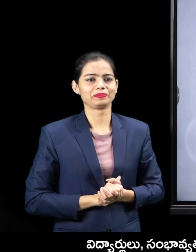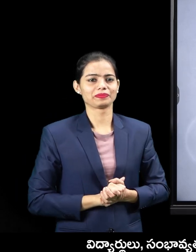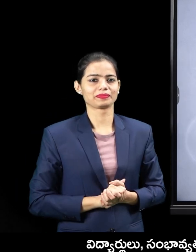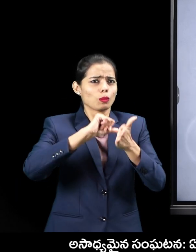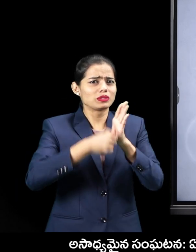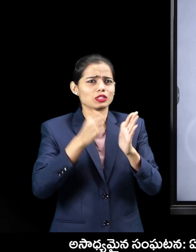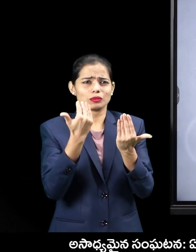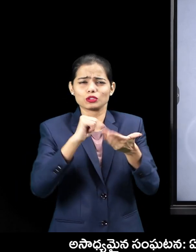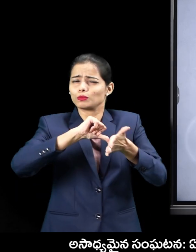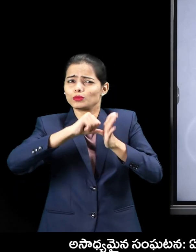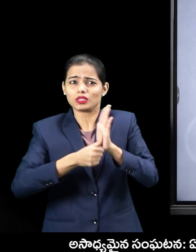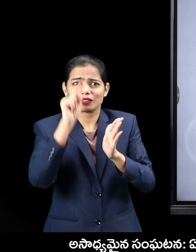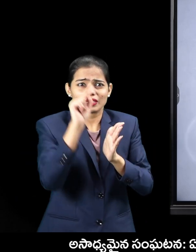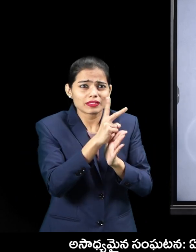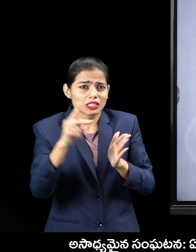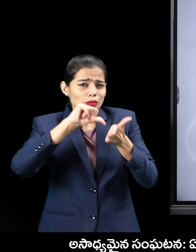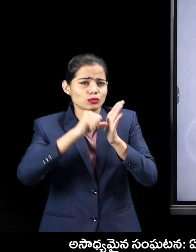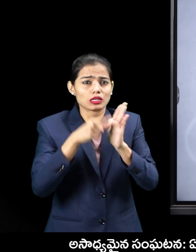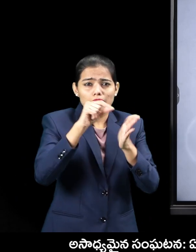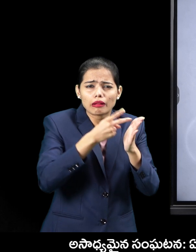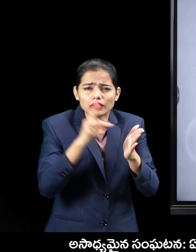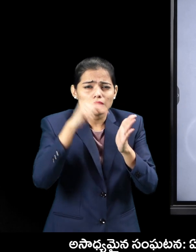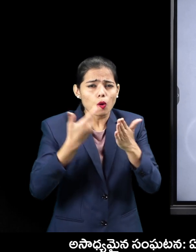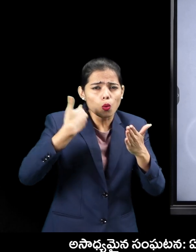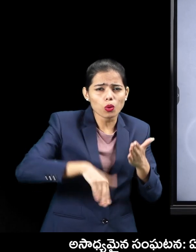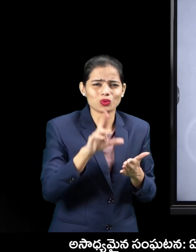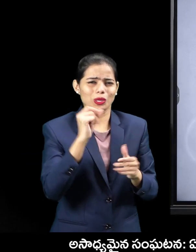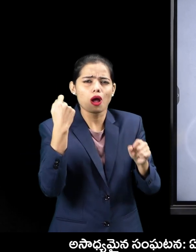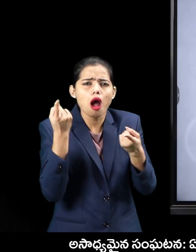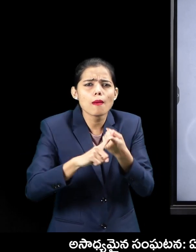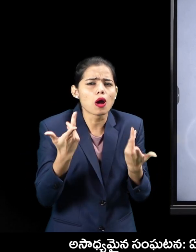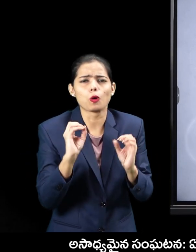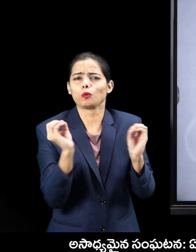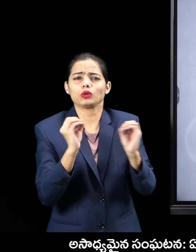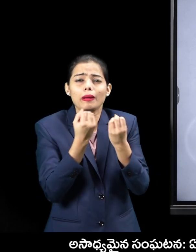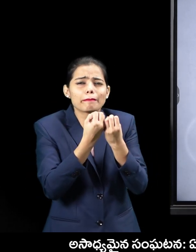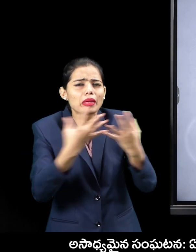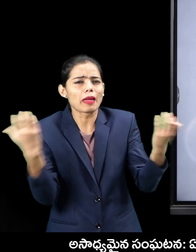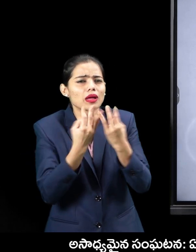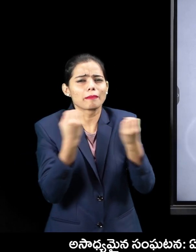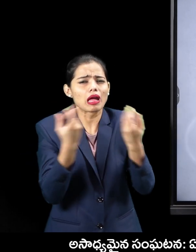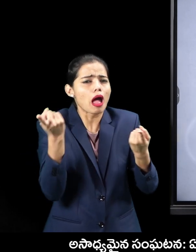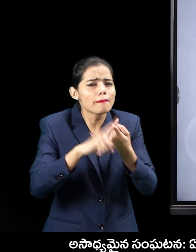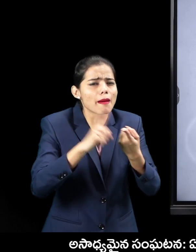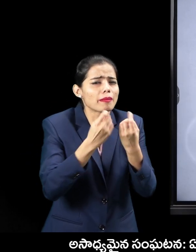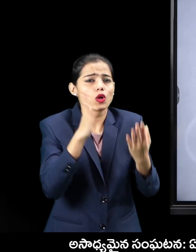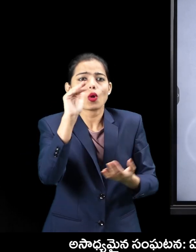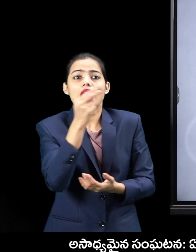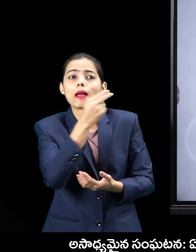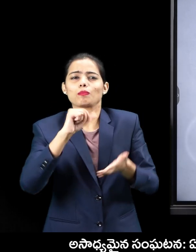చేసుకుందాం. అసాధ్యమైన సంఘటన. ఏ సందర్భంలోనైనా జరగని సంఘటనను అసాధ్యమైన సంఘటన